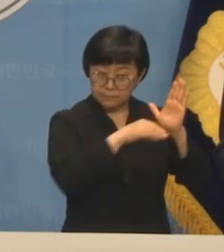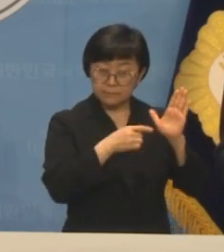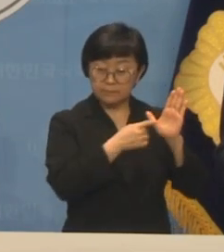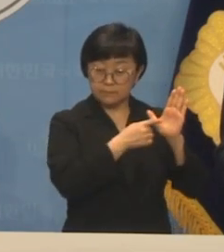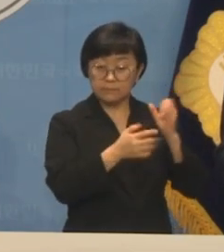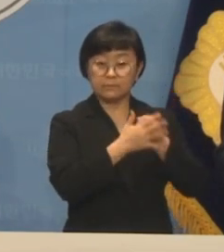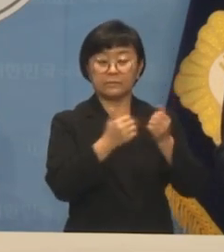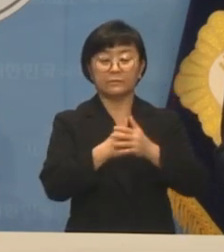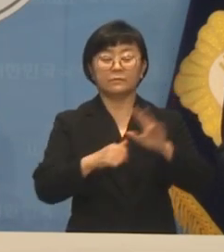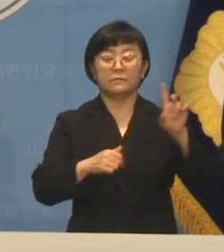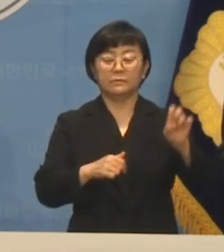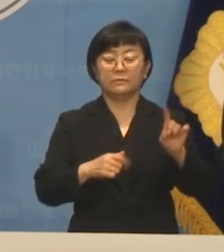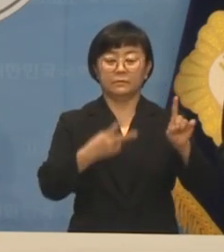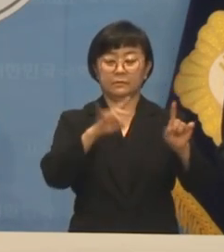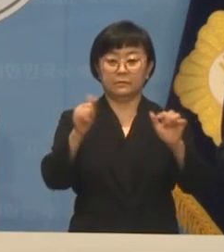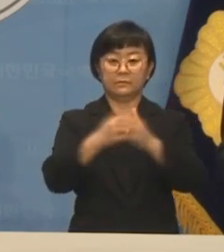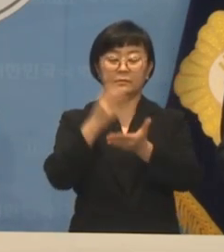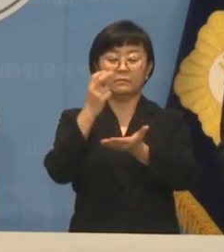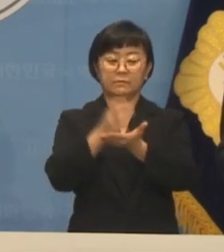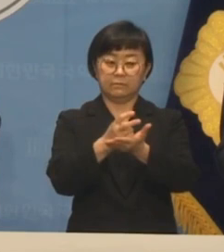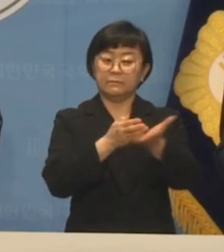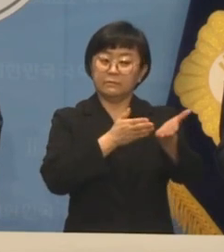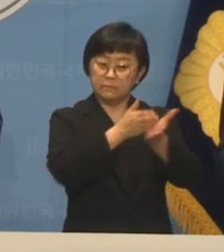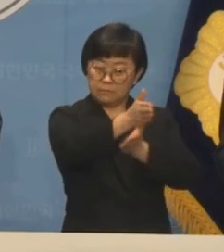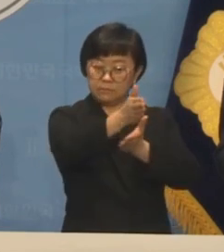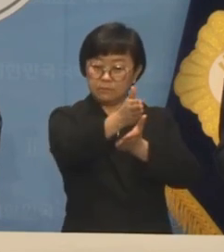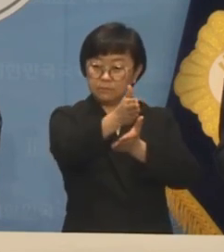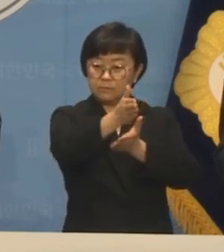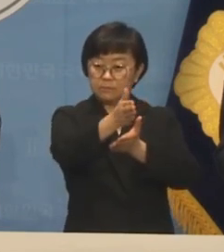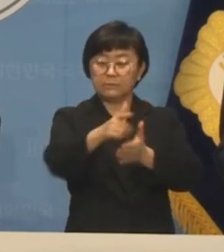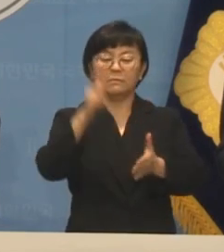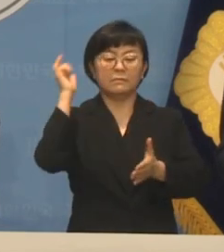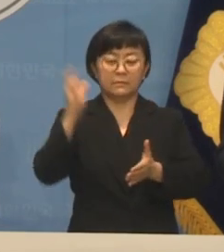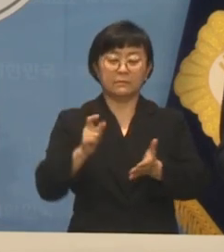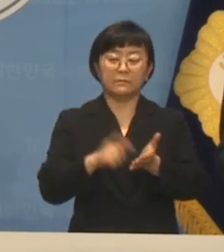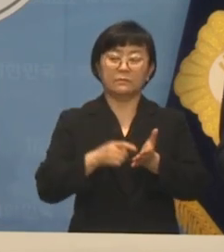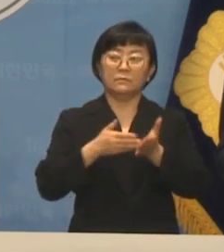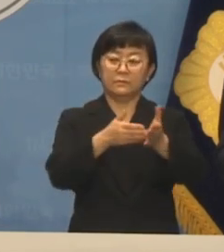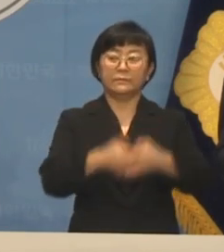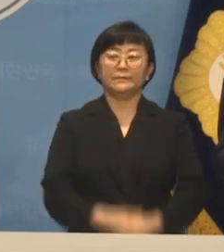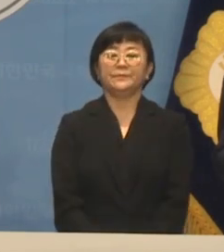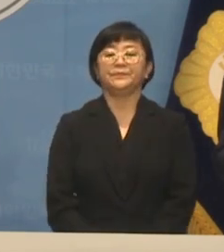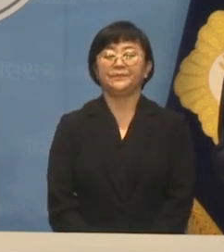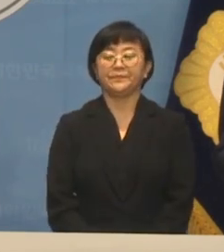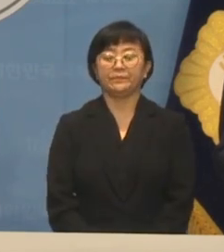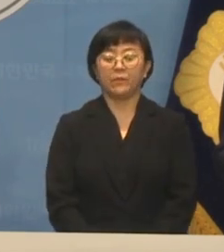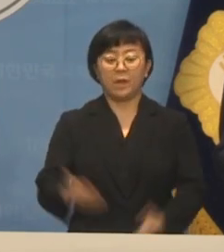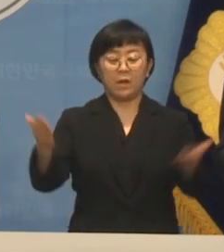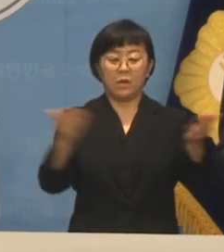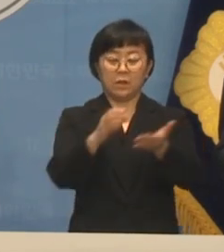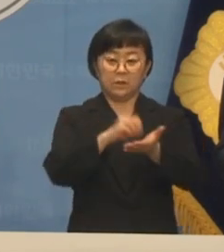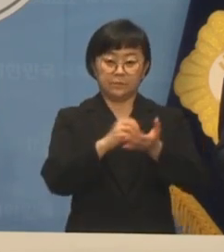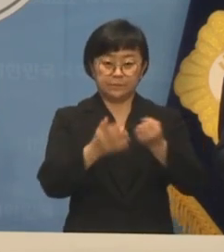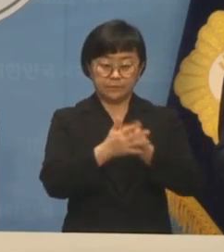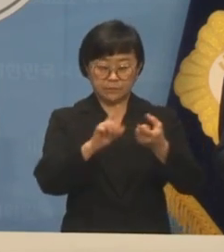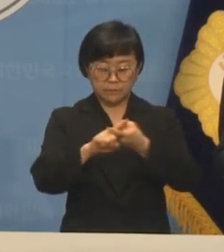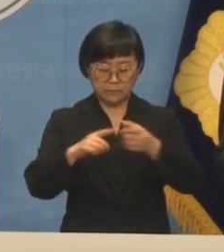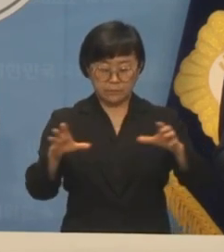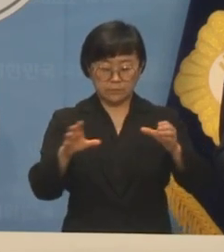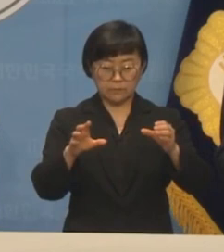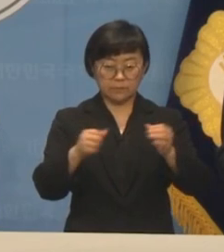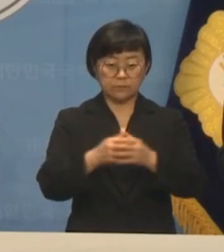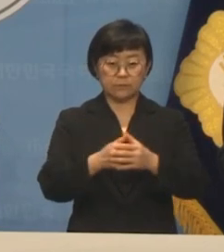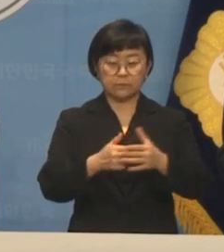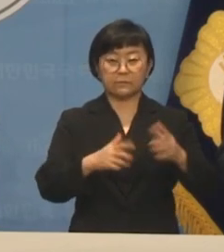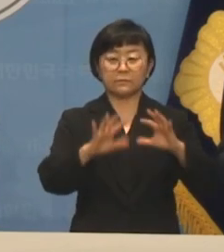내에 반드시 법안을 처리해 주실 것을 강력히 촉구합니다. 한국노총은 전국의 모든 조합원들과